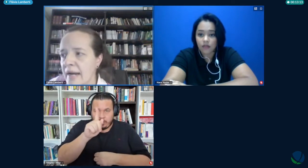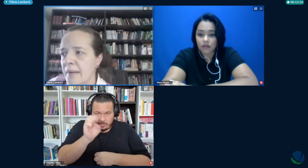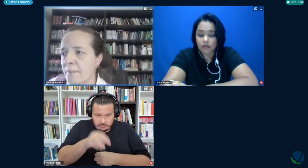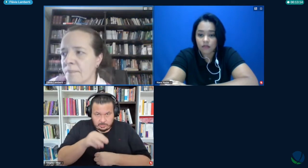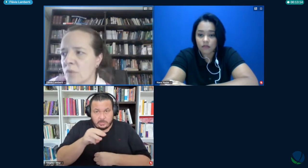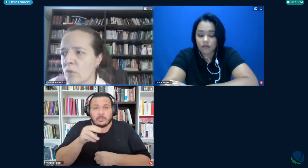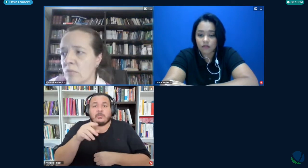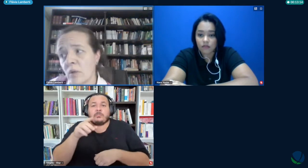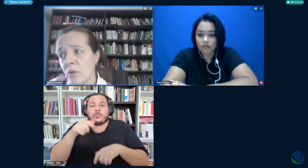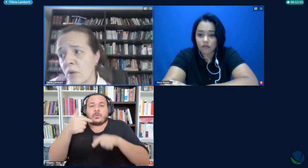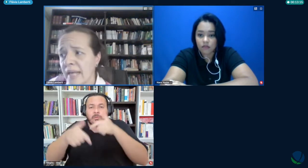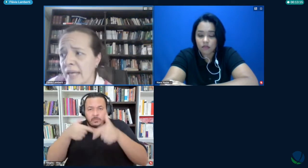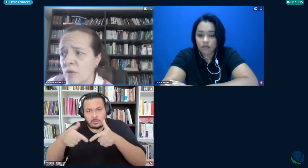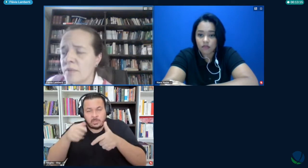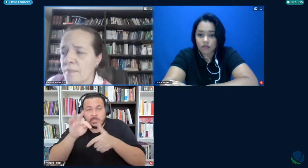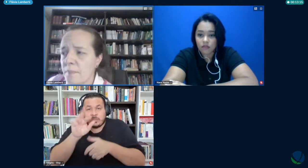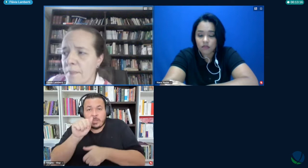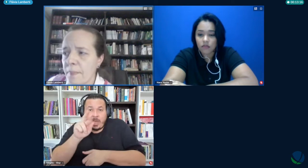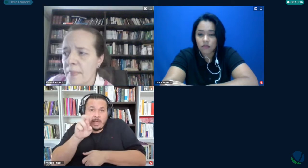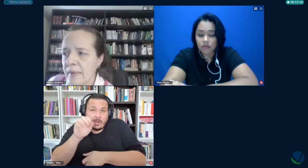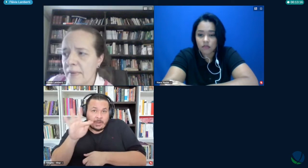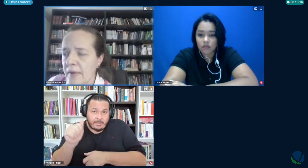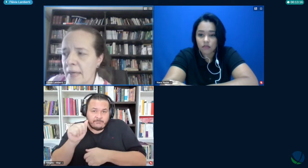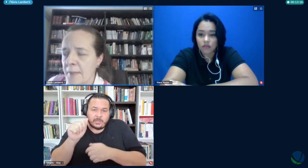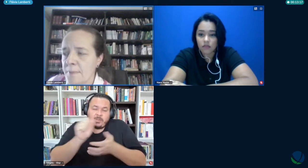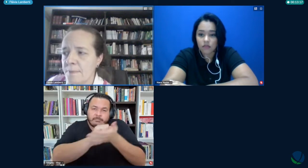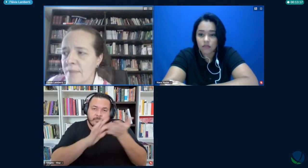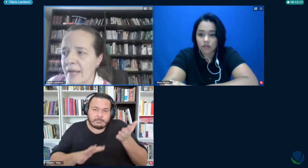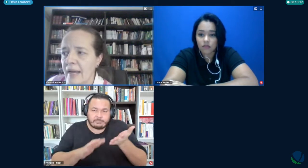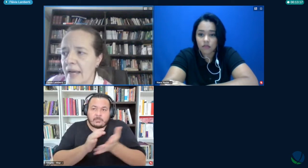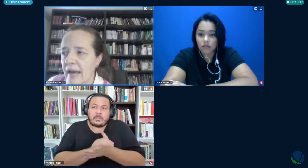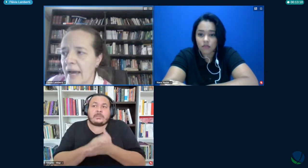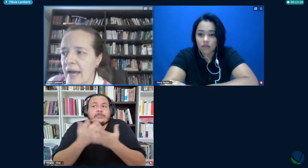uma... Eu creio que